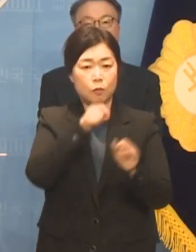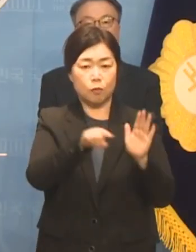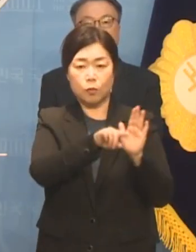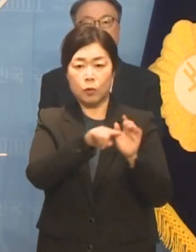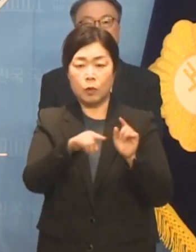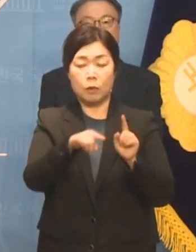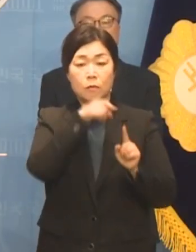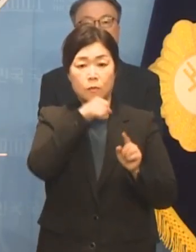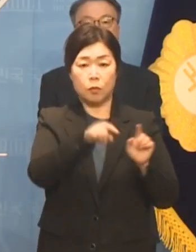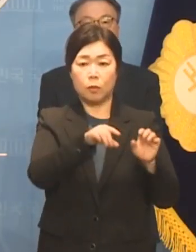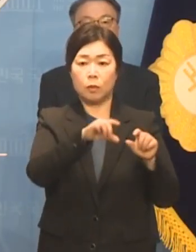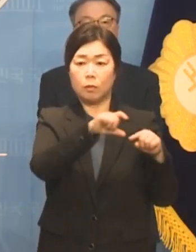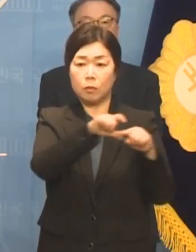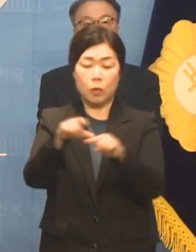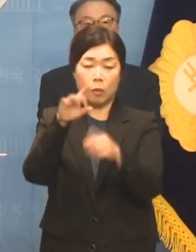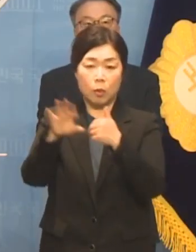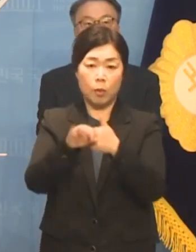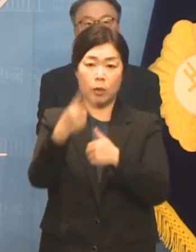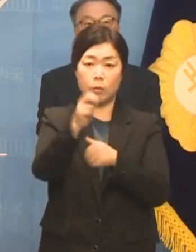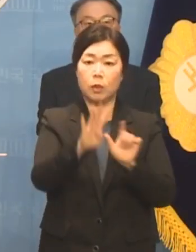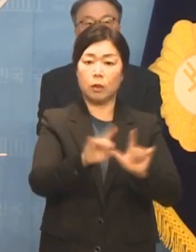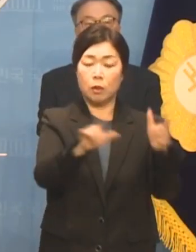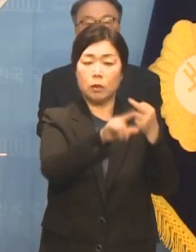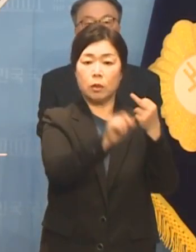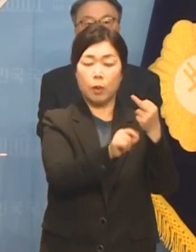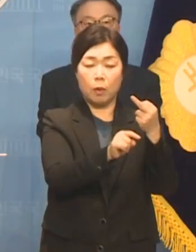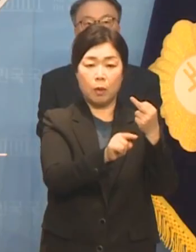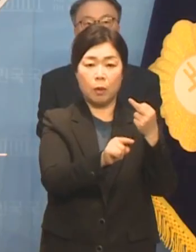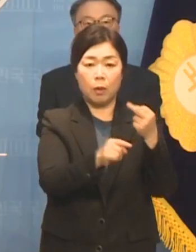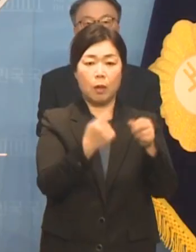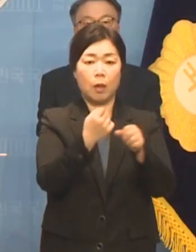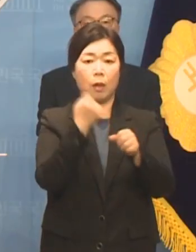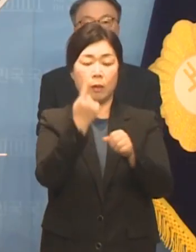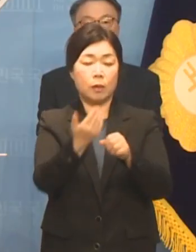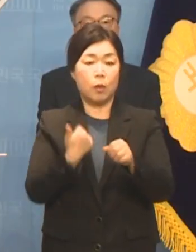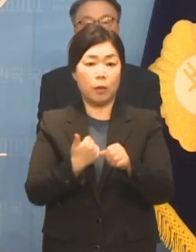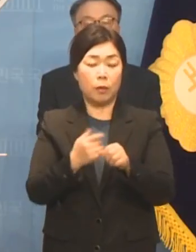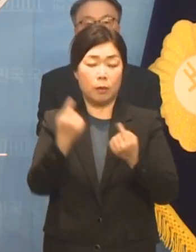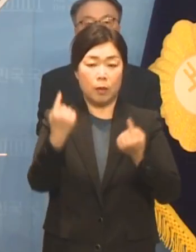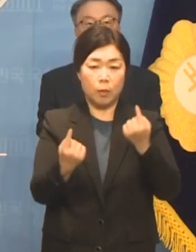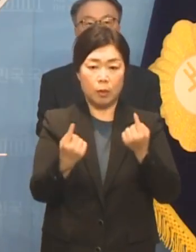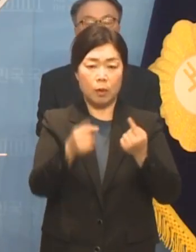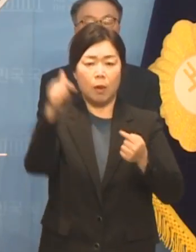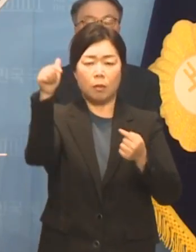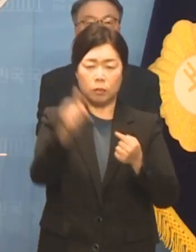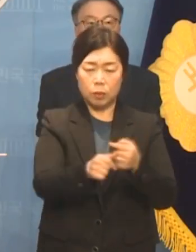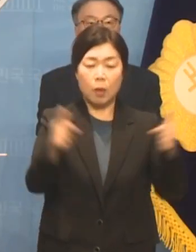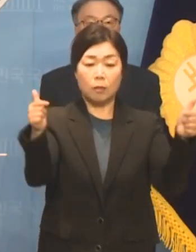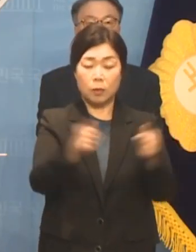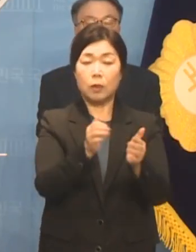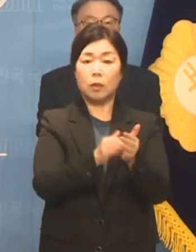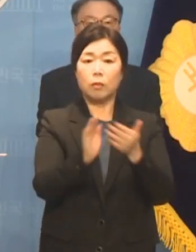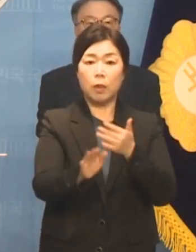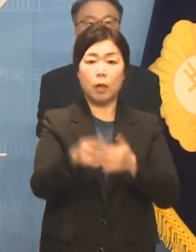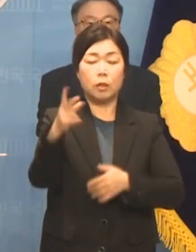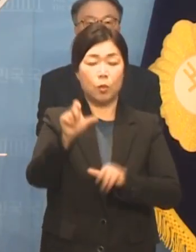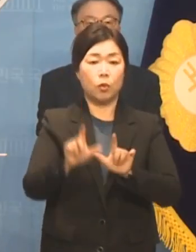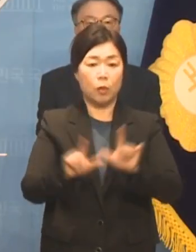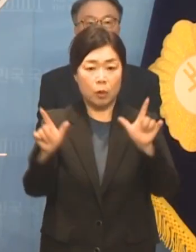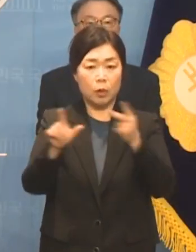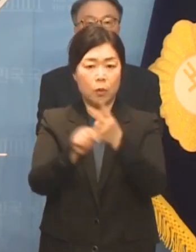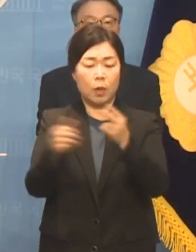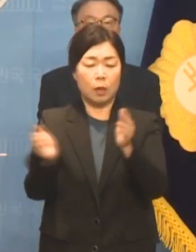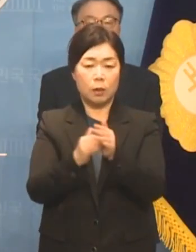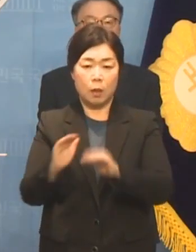보면 24년 12월 전월 대비 큰 폭으로 하락한 이후 25년 2월까지